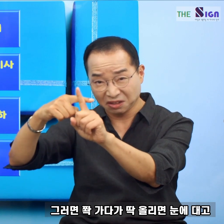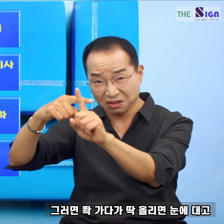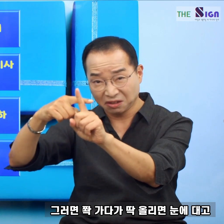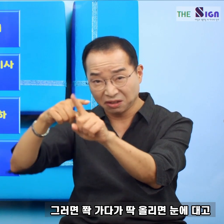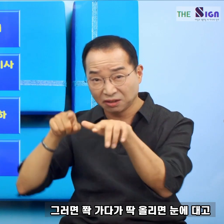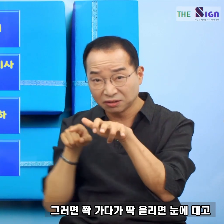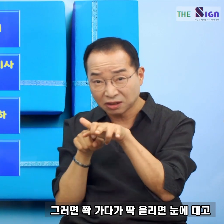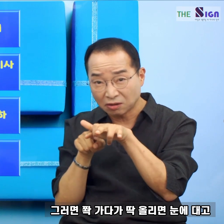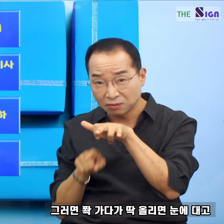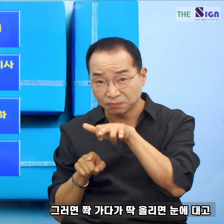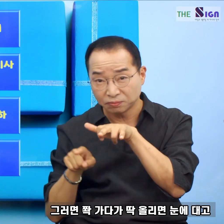되고,